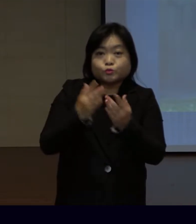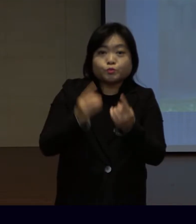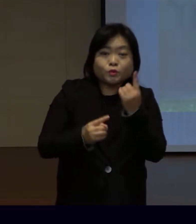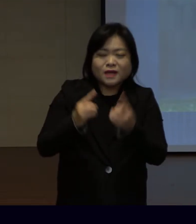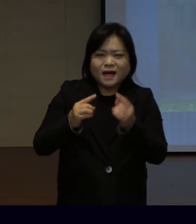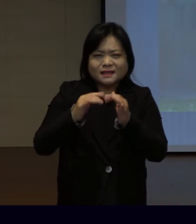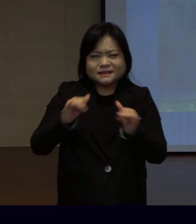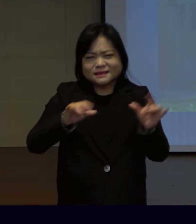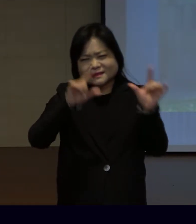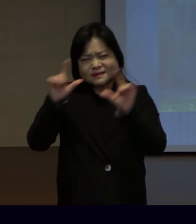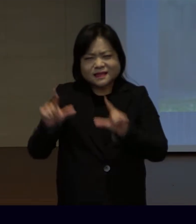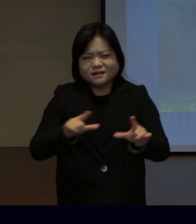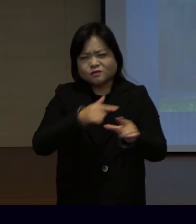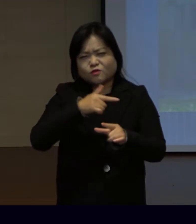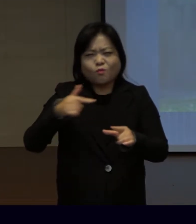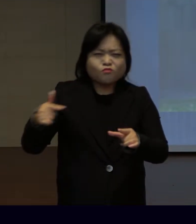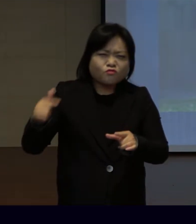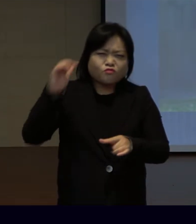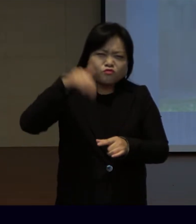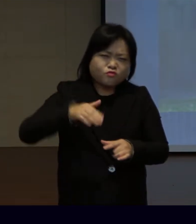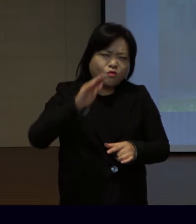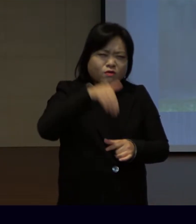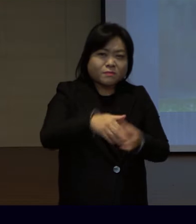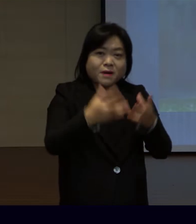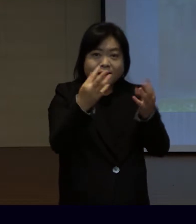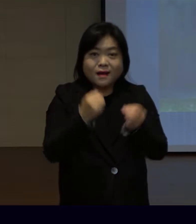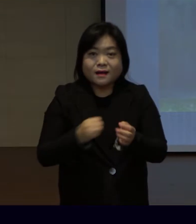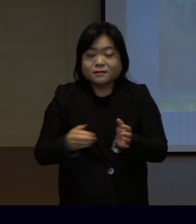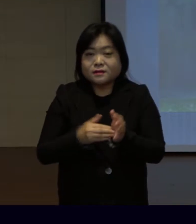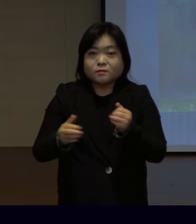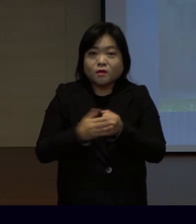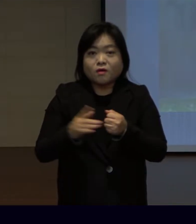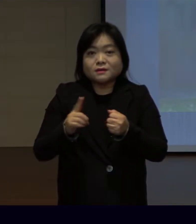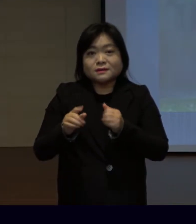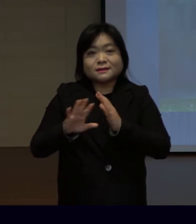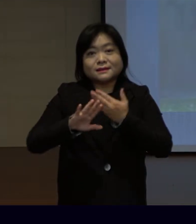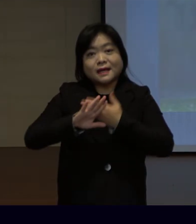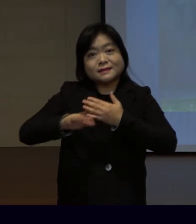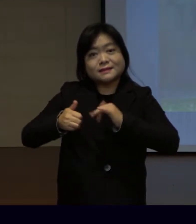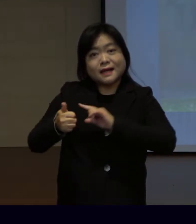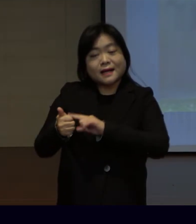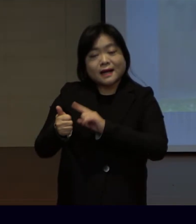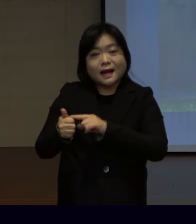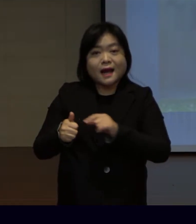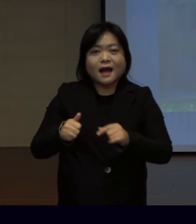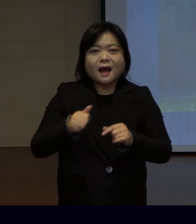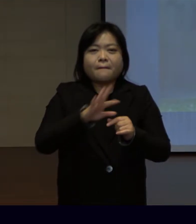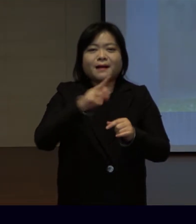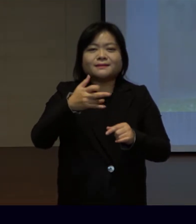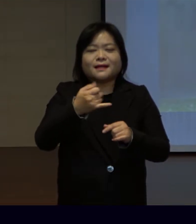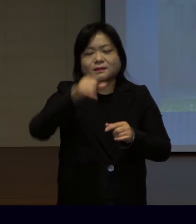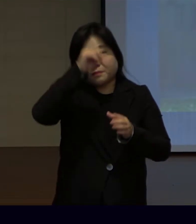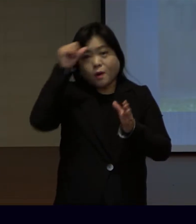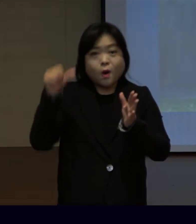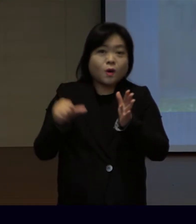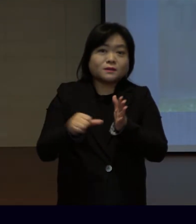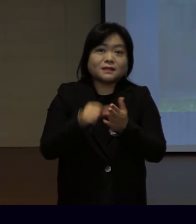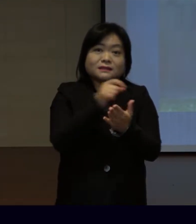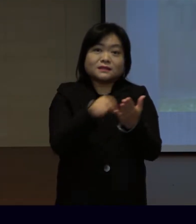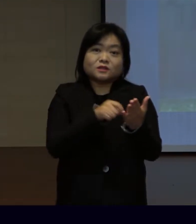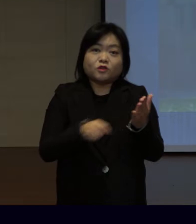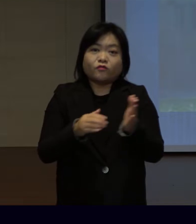워낙 드라마틱해서 츠바이크라는 작가가 이 사람의 이제 그 인생을 썼는데 그게 소설보다